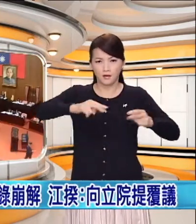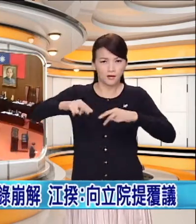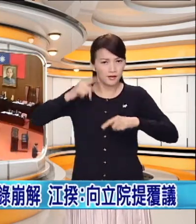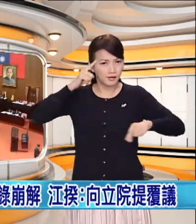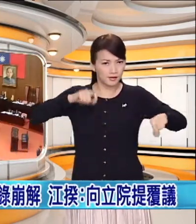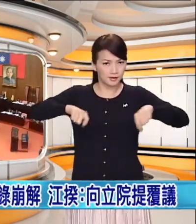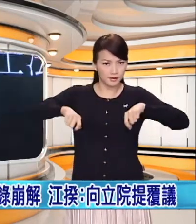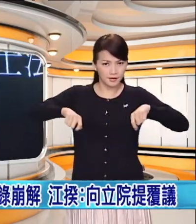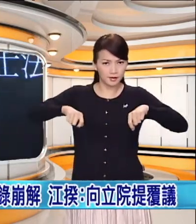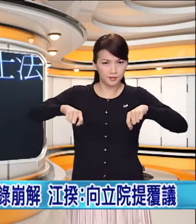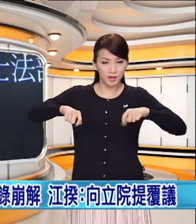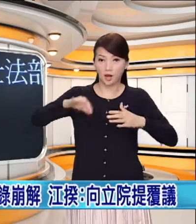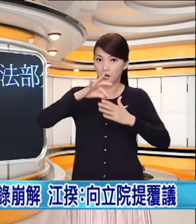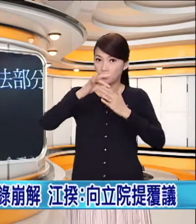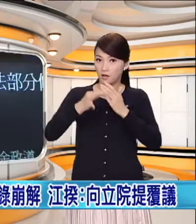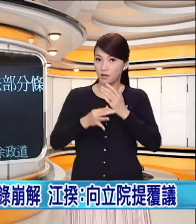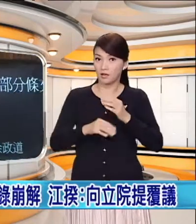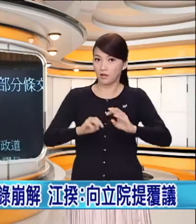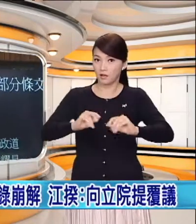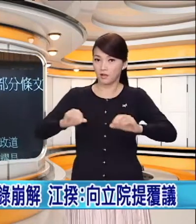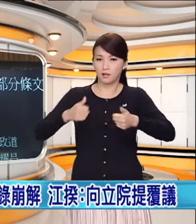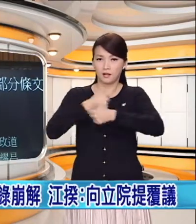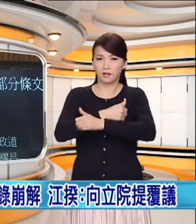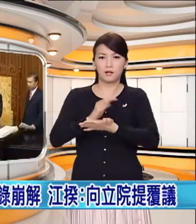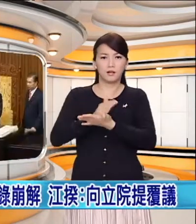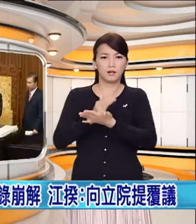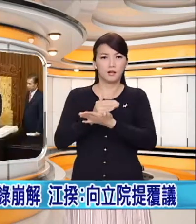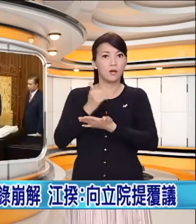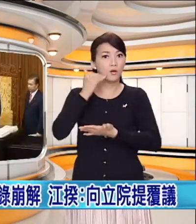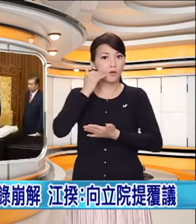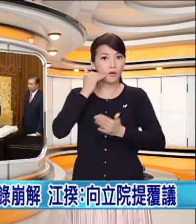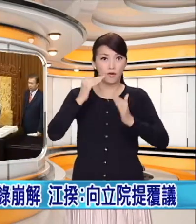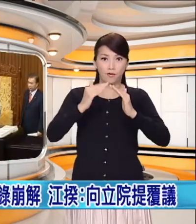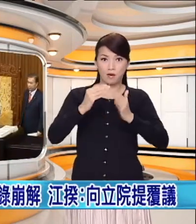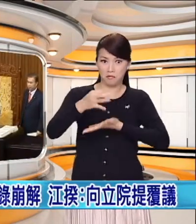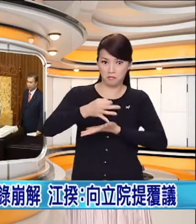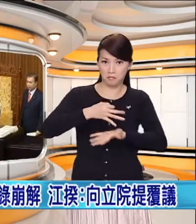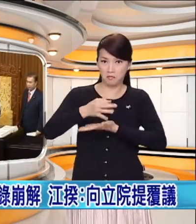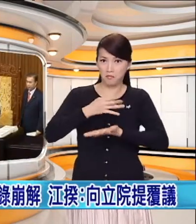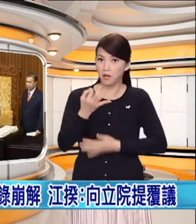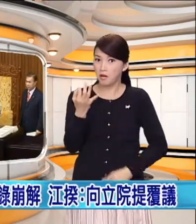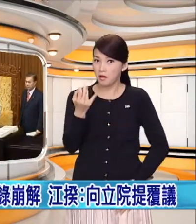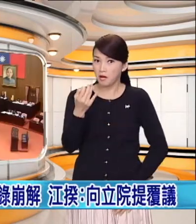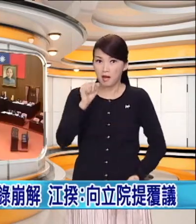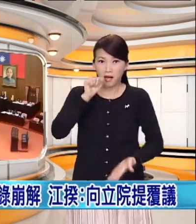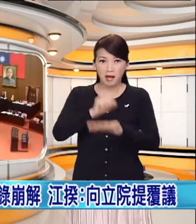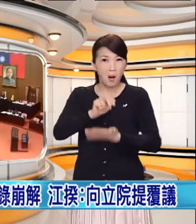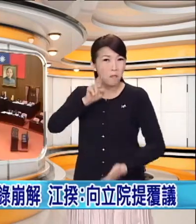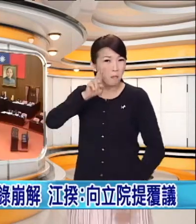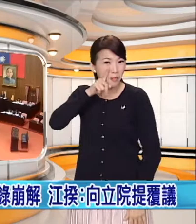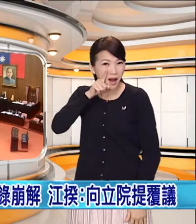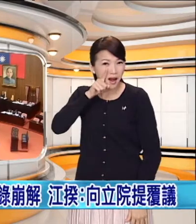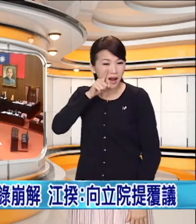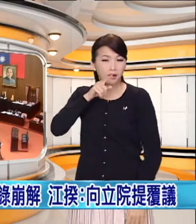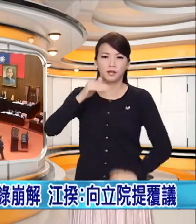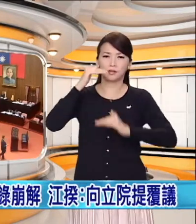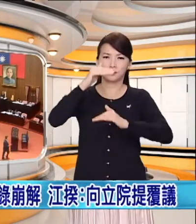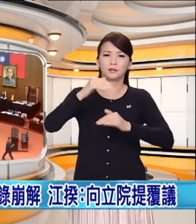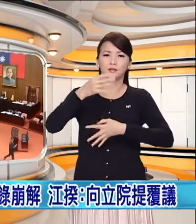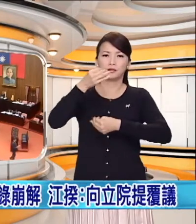法修正案，明定土地代书如果把房屋交易价格登录错误，只要